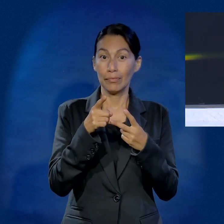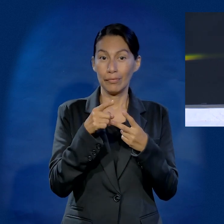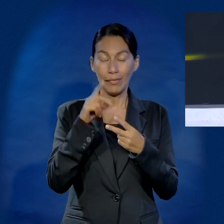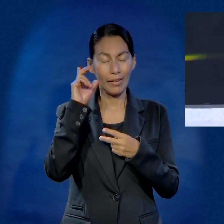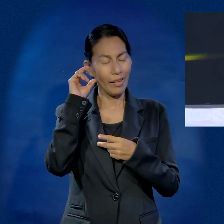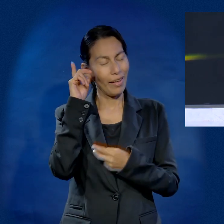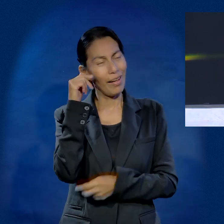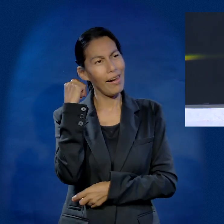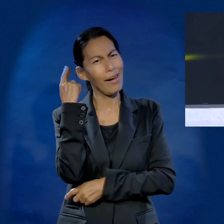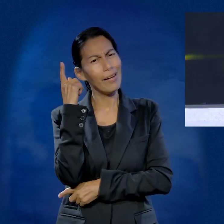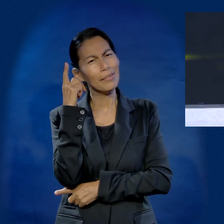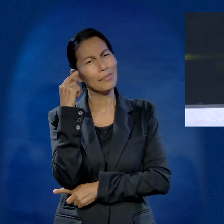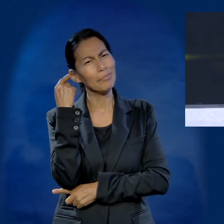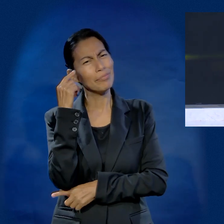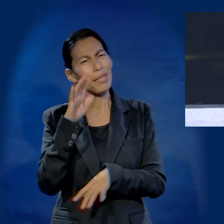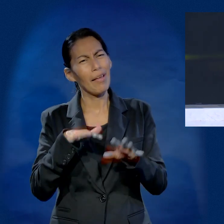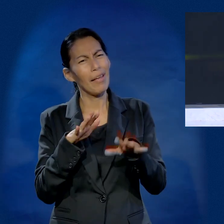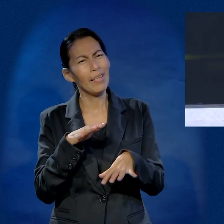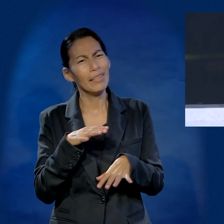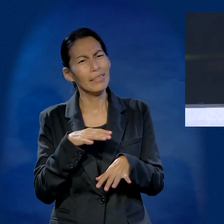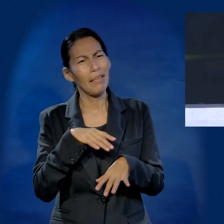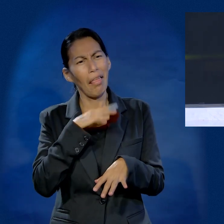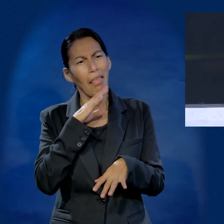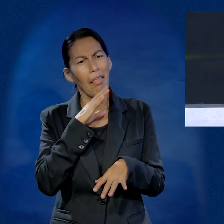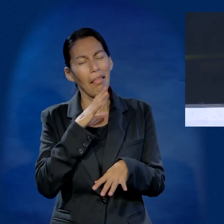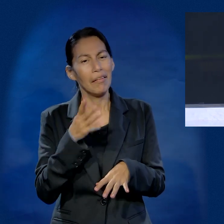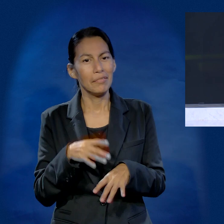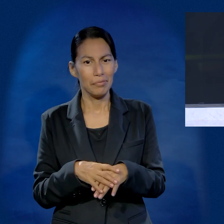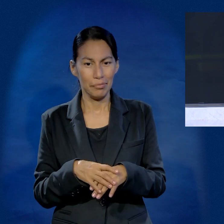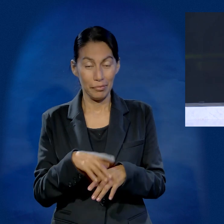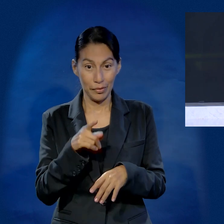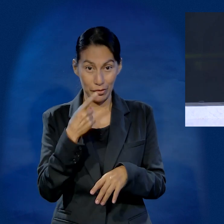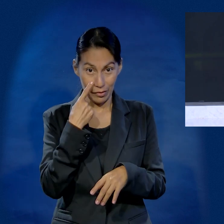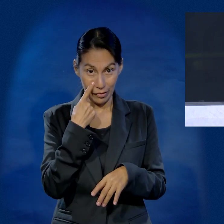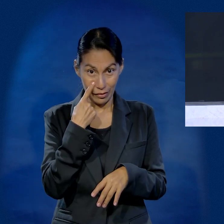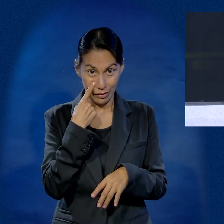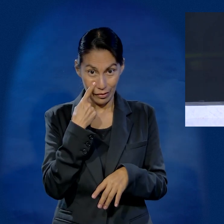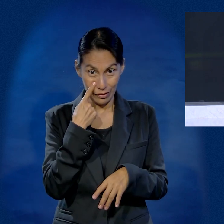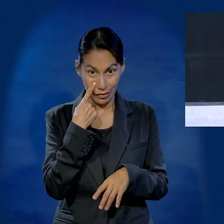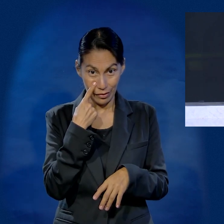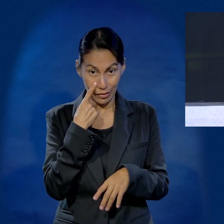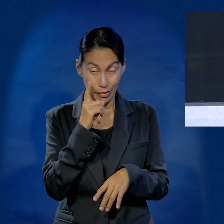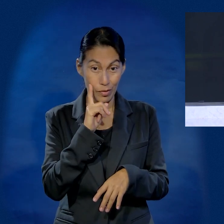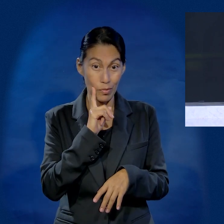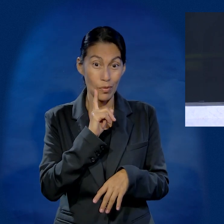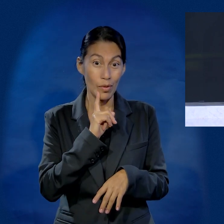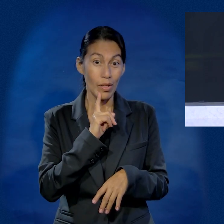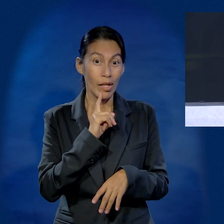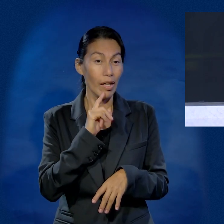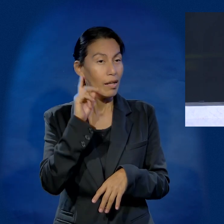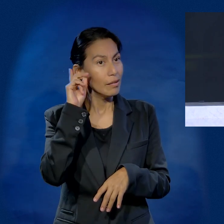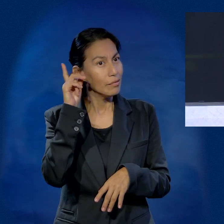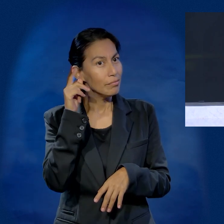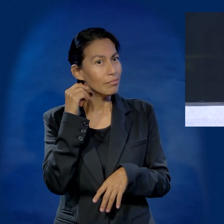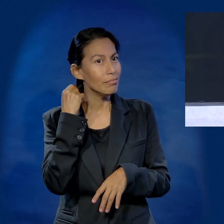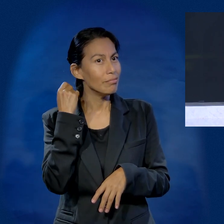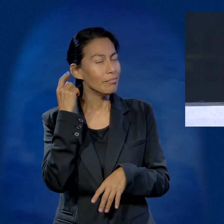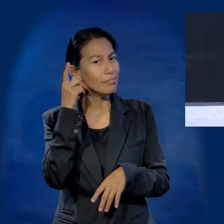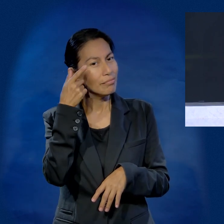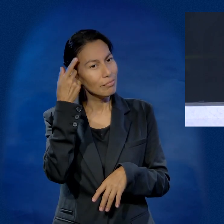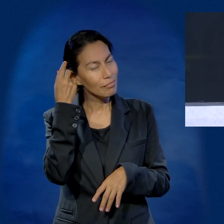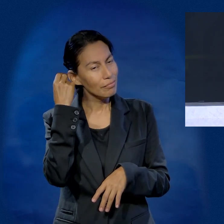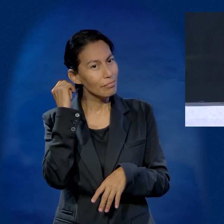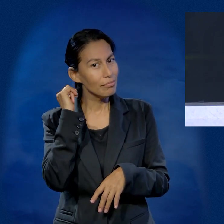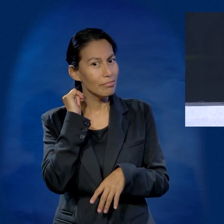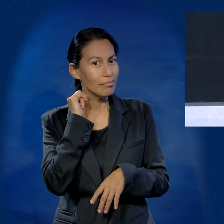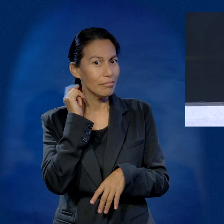ti, tú puedes empezar a jugar con tu cabello. A veces eso es inconsciente. De paso, muchachos, si una muchacha cerca de